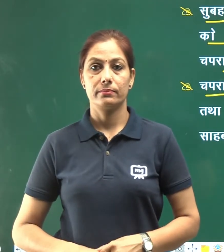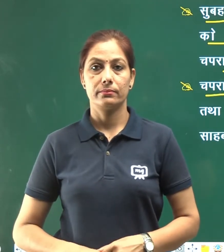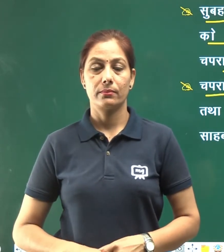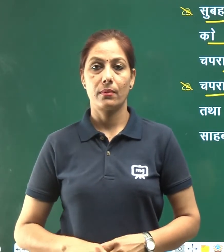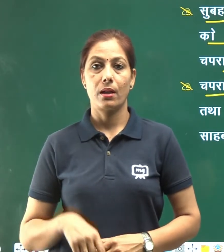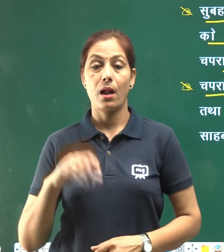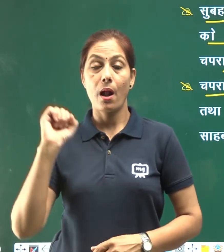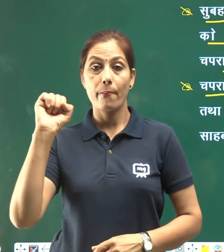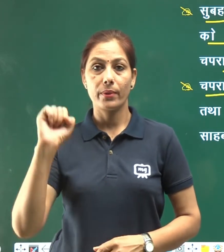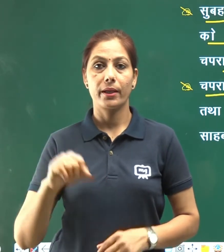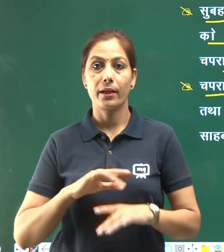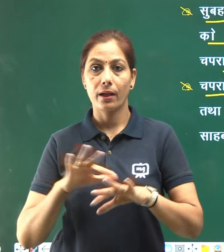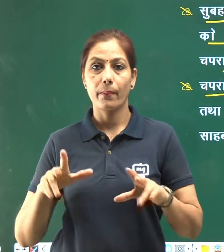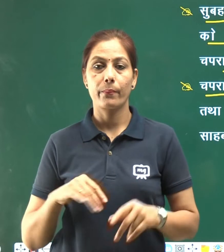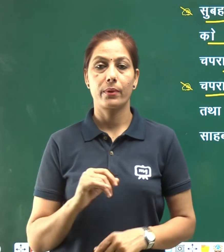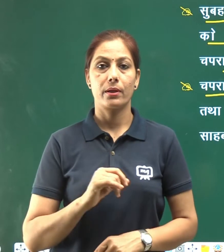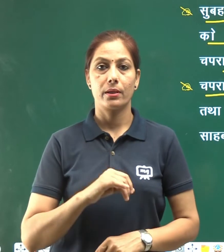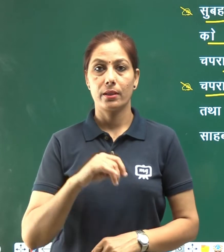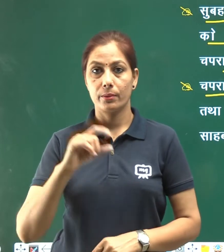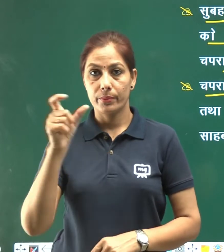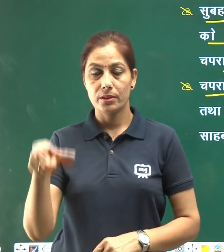अपने क्लर्क को